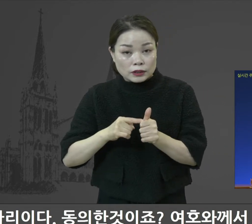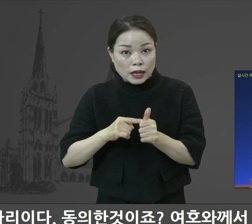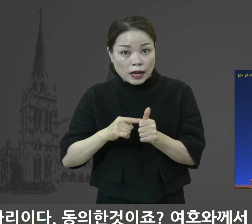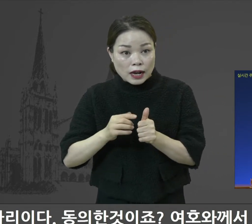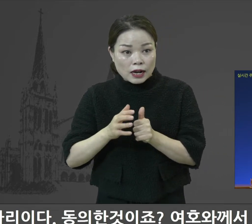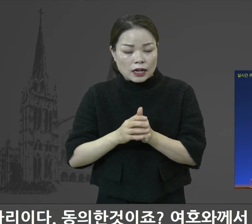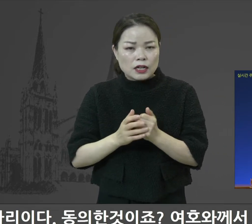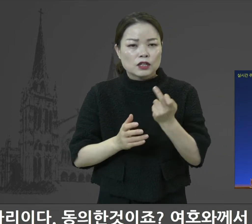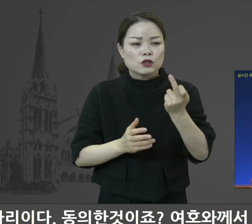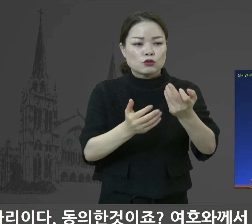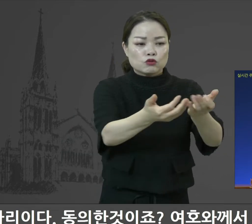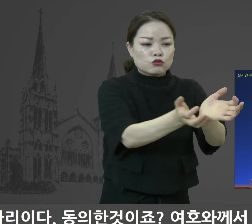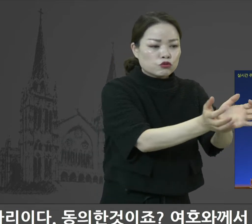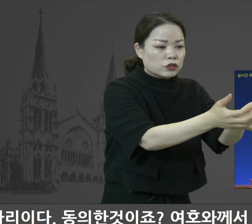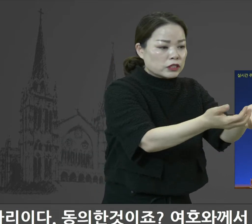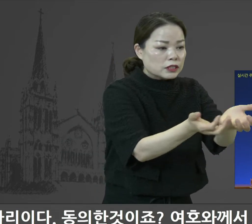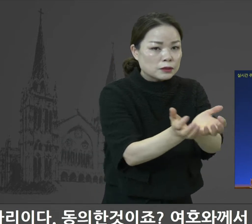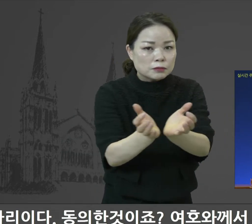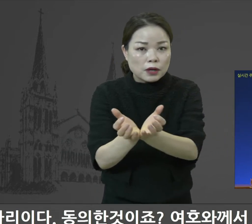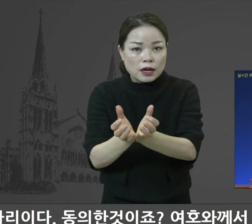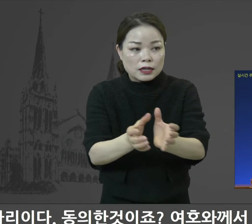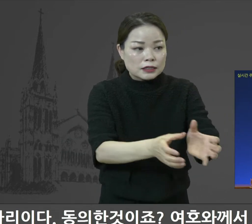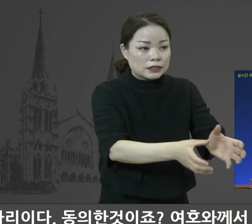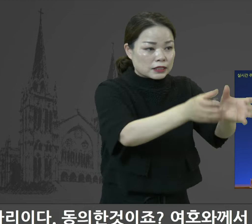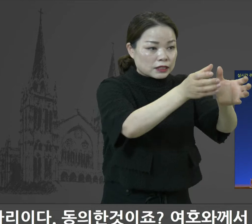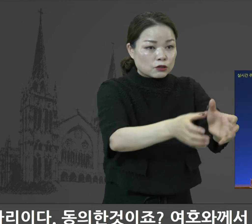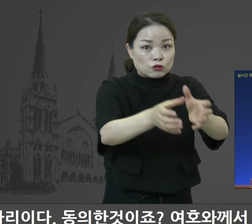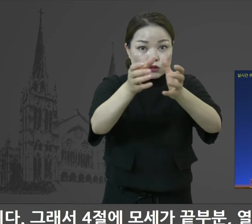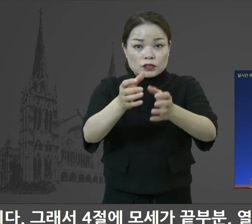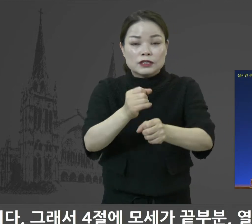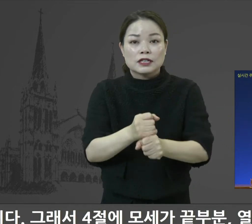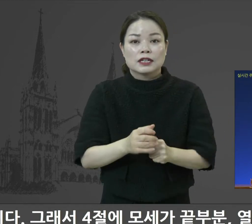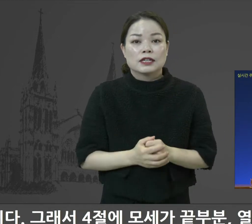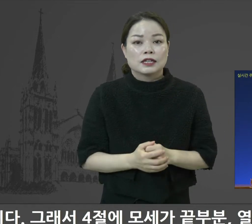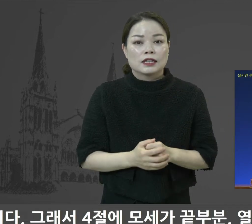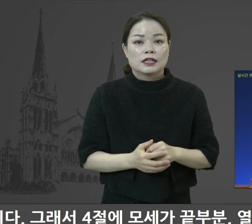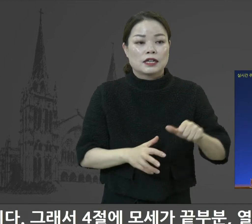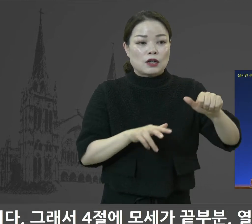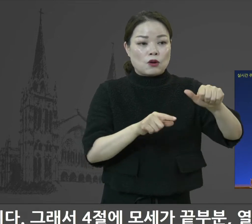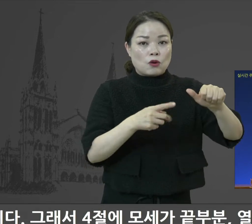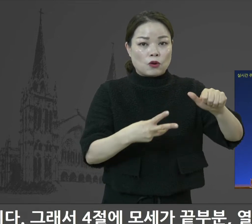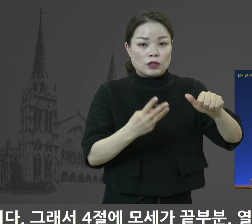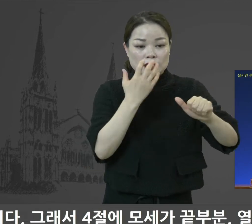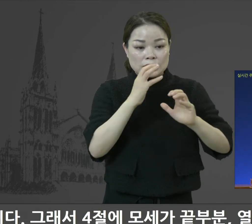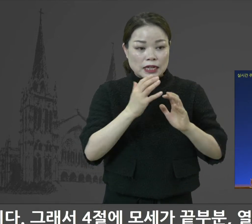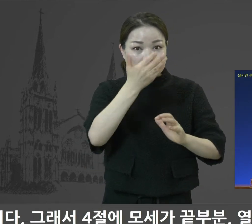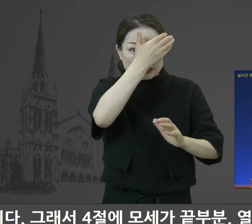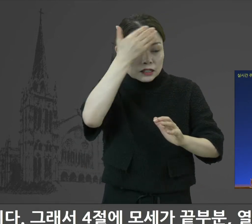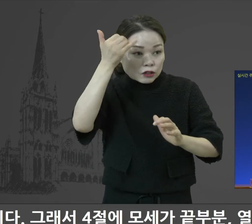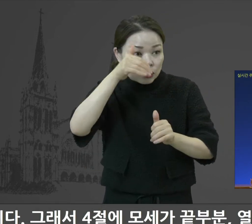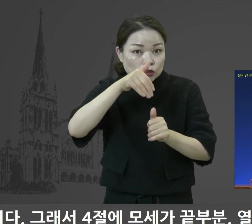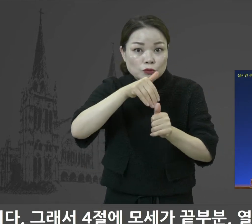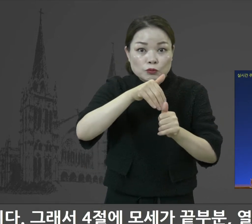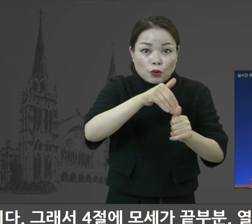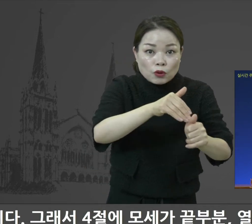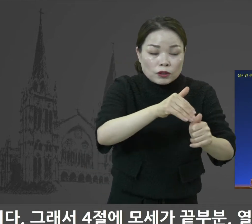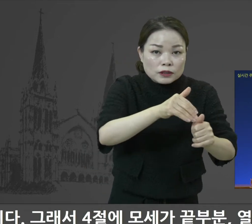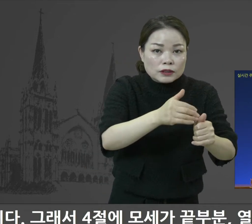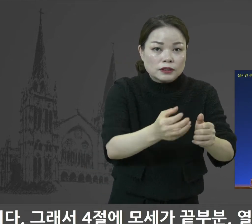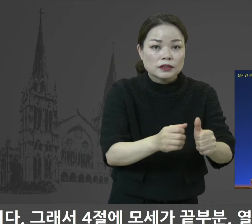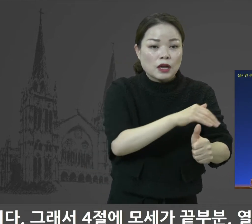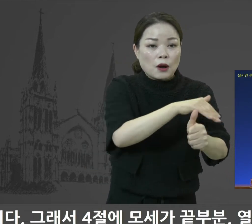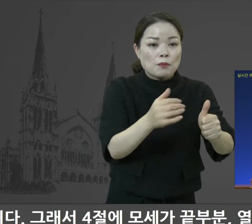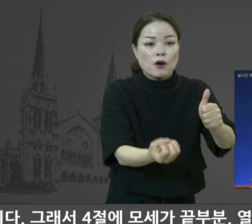끝부분 12지파대로 12기둥을 세우고 5절에 가서 이스라엘 자손의 청년들을 보내서